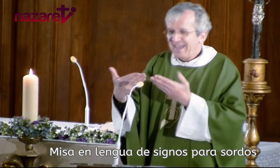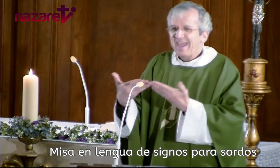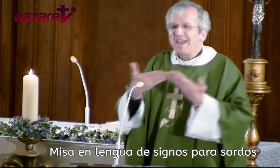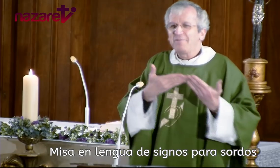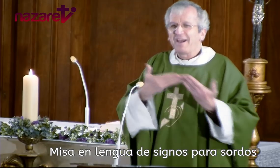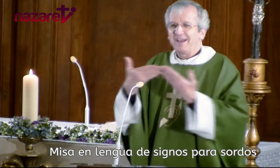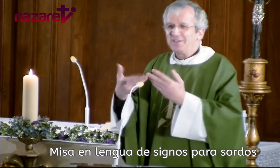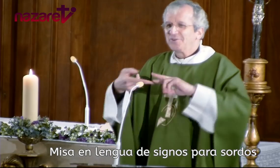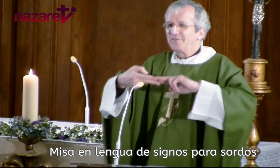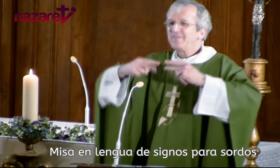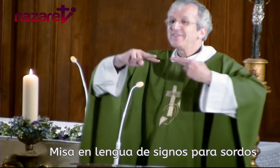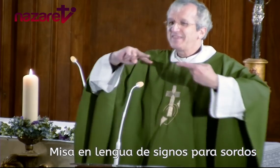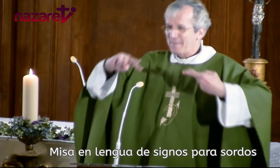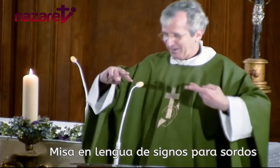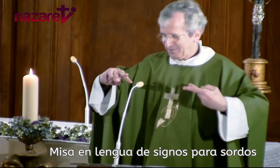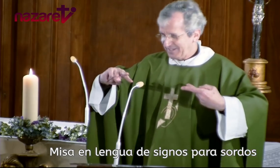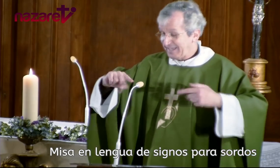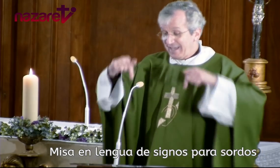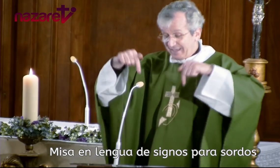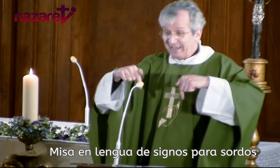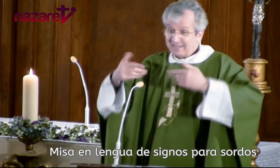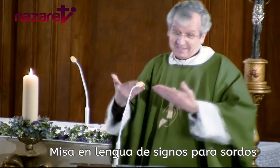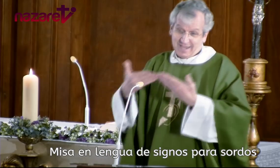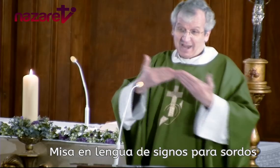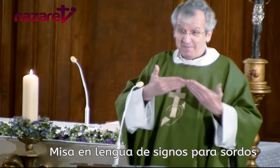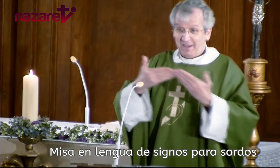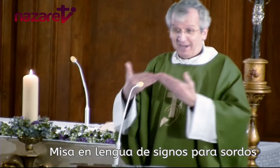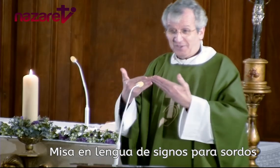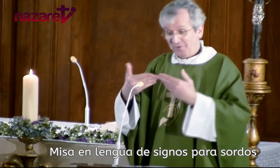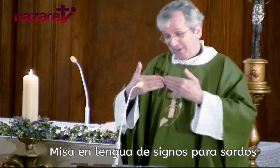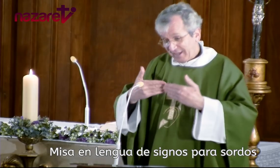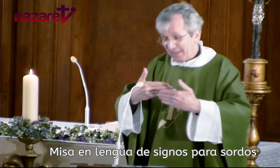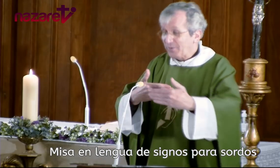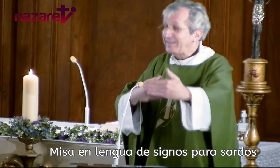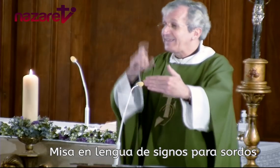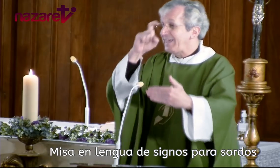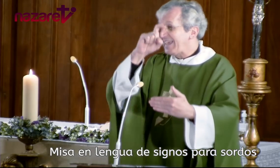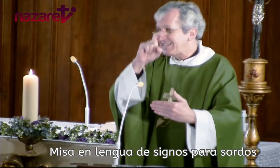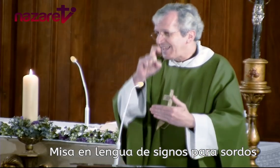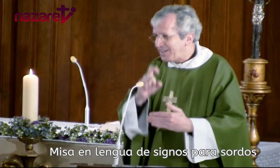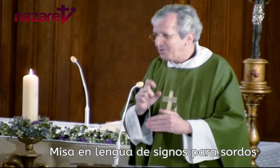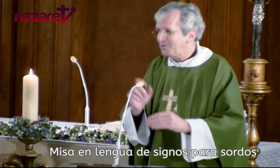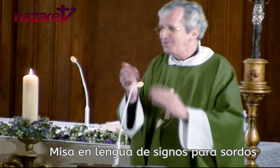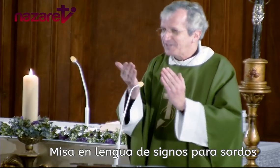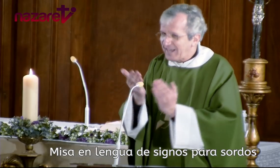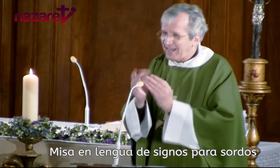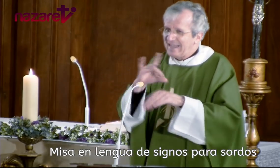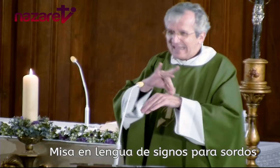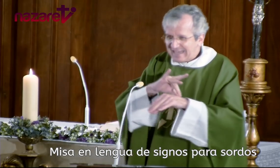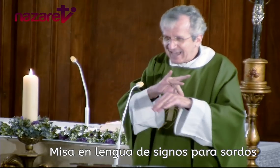proclamado el Evangelio de Marcos, que es el Evangelio que durante este año nos irá